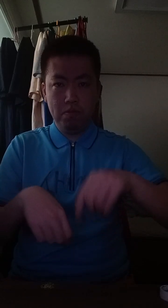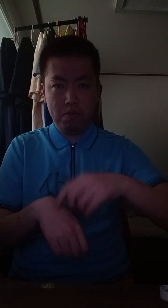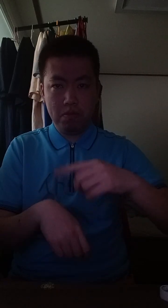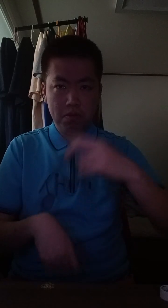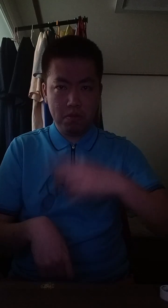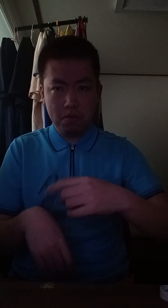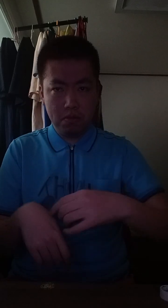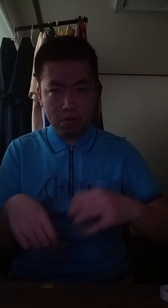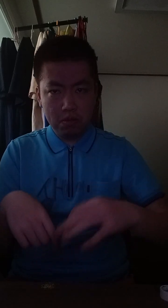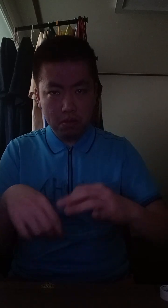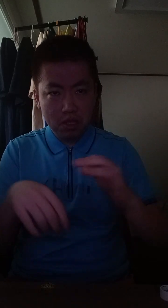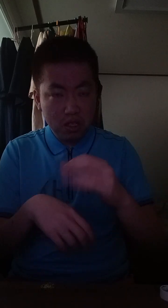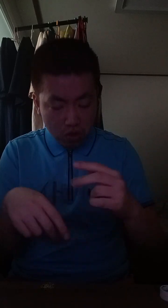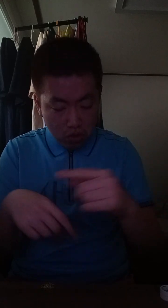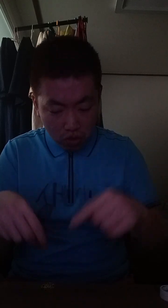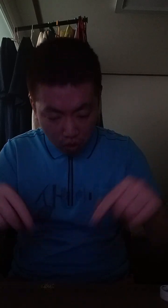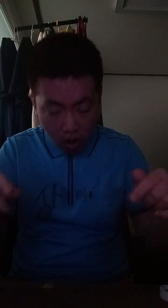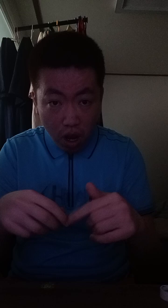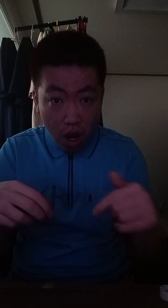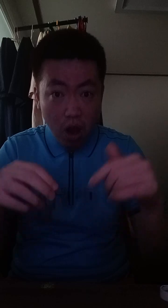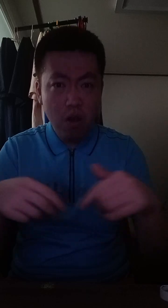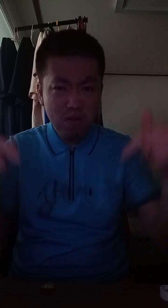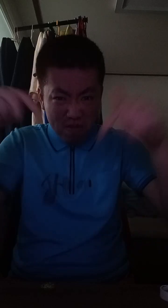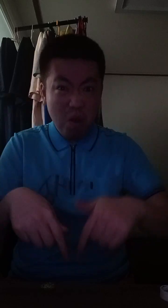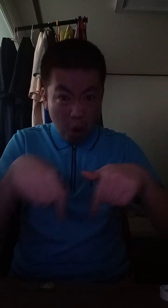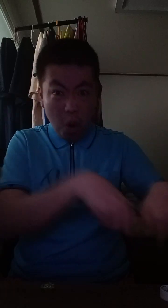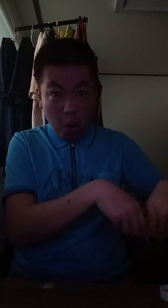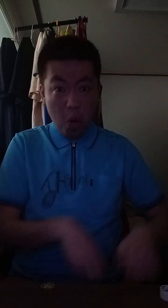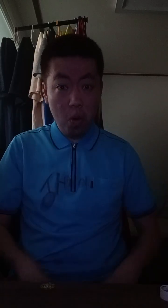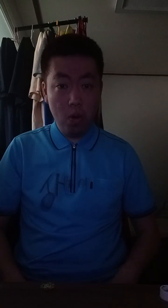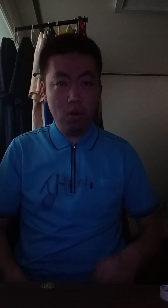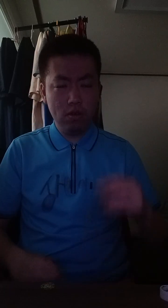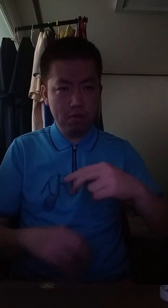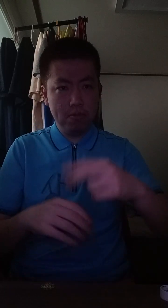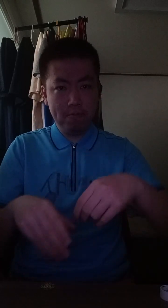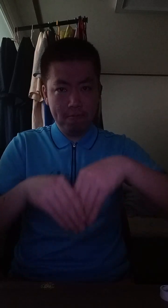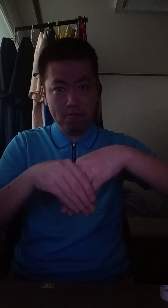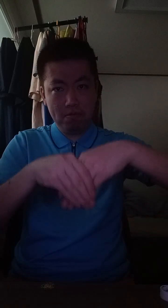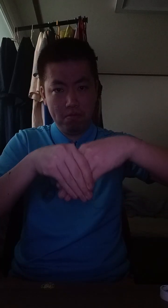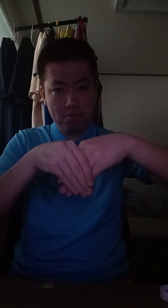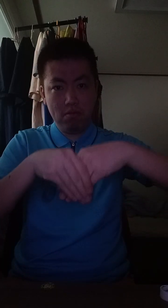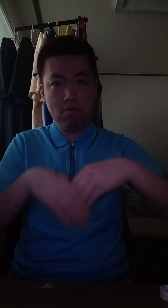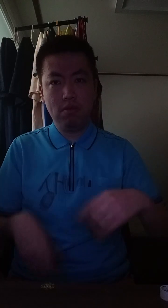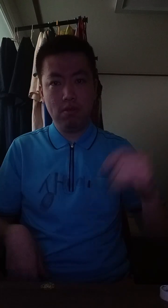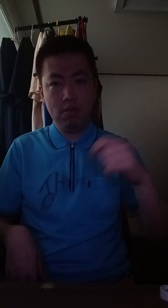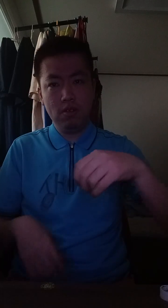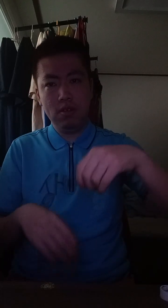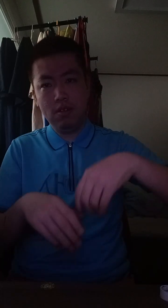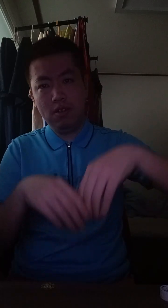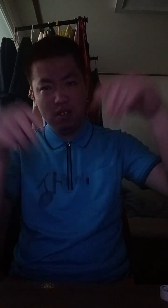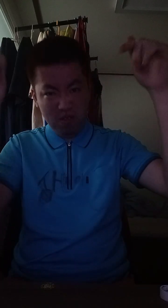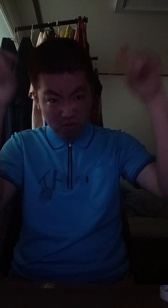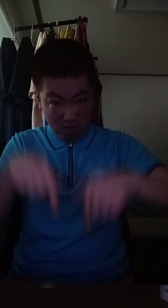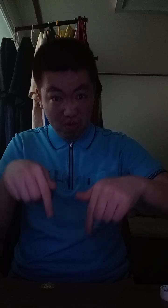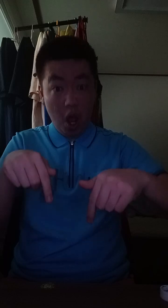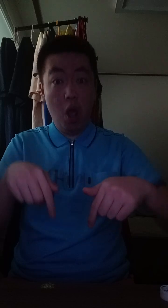6살 딸아이가 승강장과 전동차 사이로 빠진 겁니다. 손을 분명 잡고 있었어요. 근데 아이가 그냥 푹 하고 정말 순식간에 진짜